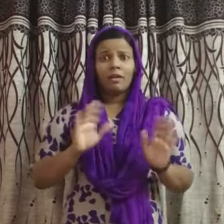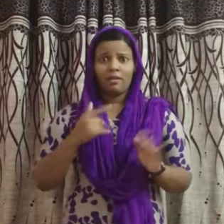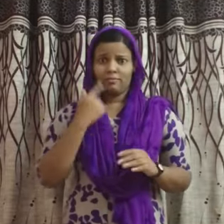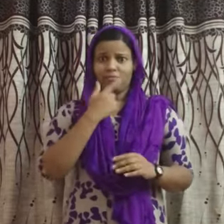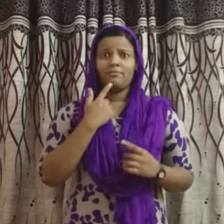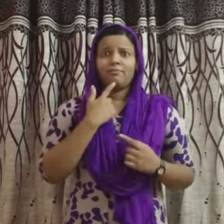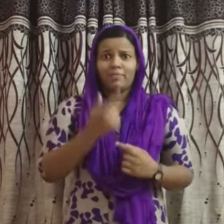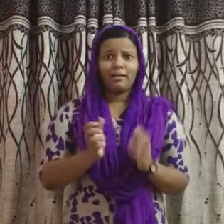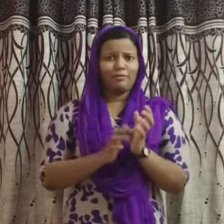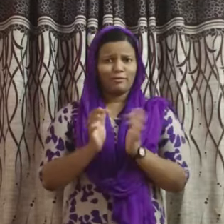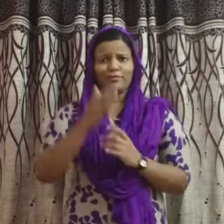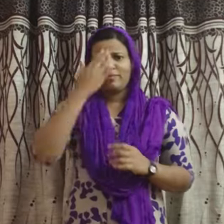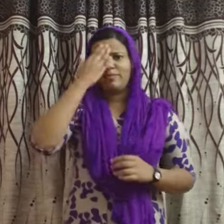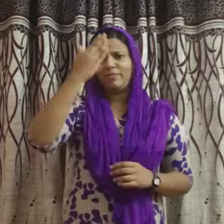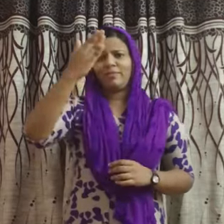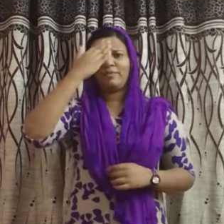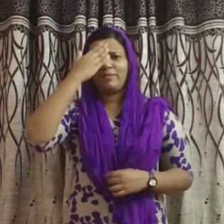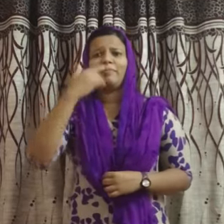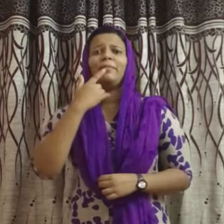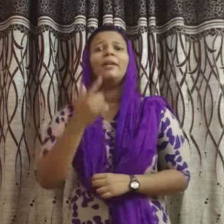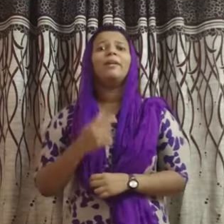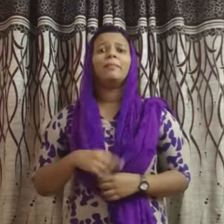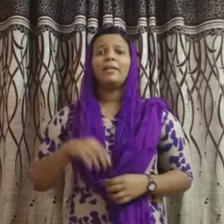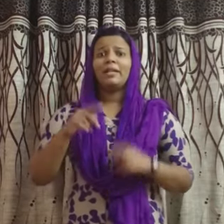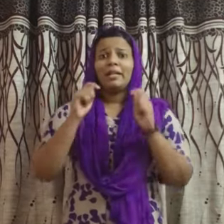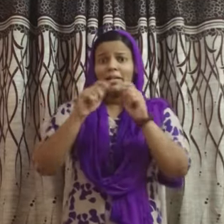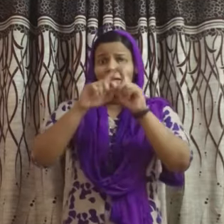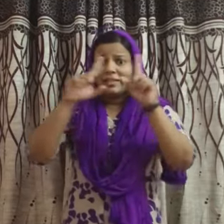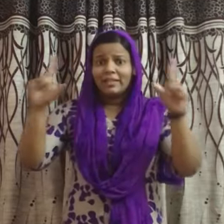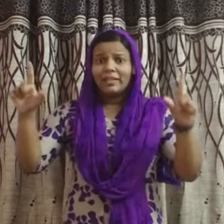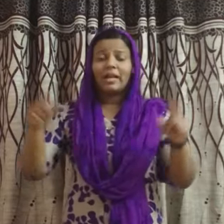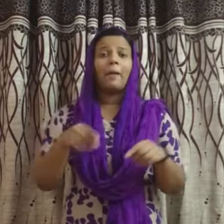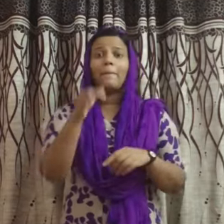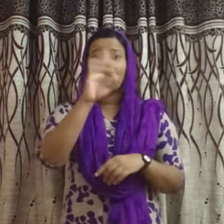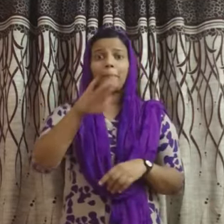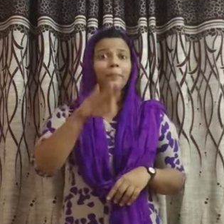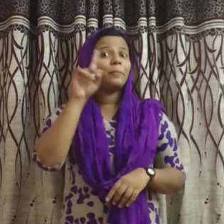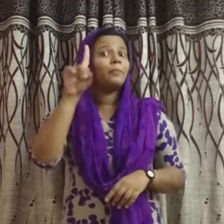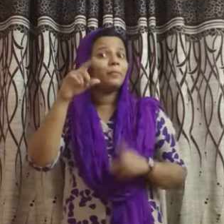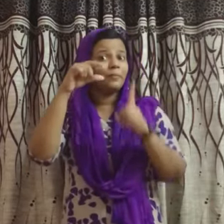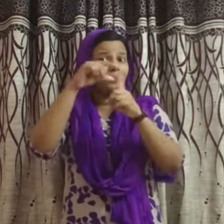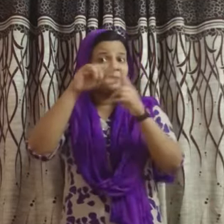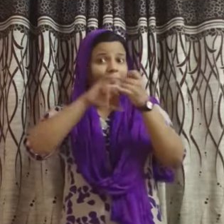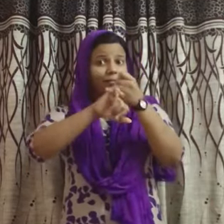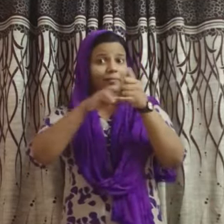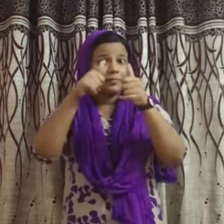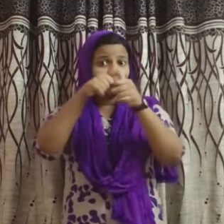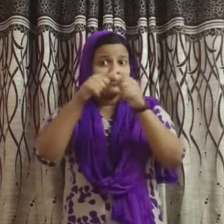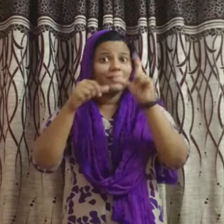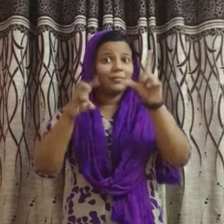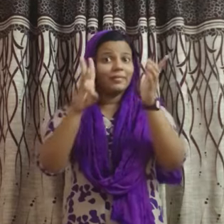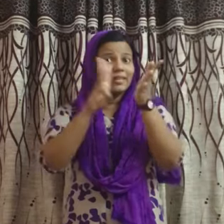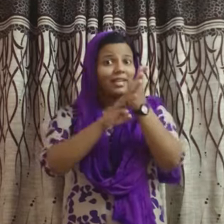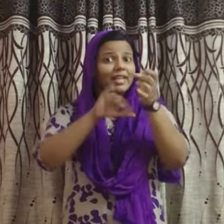എല്ലാവരുടെയും കാര്യങ്ങളൊക്കെ ഉയർത്തി കർത്താവിന് സ്തോത്രം പറഞ്ഞാട്ടെ. ഹല്ലേലൂയ. നമ്മുടെ ബലമായ 81 സങ്കീർത്തനങ്ങൾ ആരംഭ 4 വാക്യങ്ങൾ. നമ്മുടെ ബലമായ